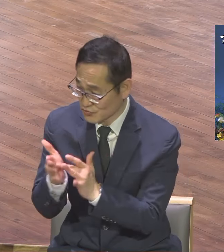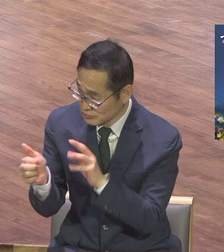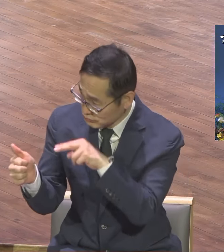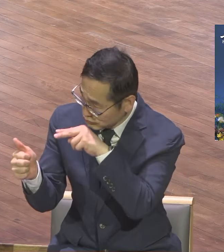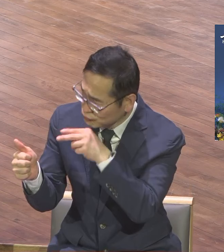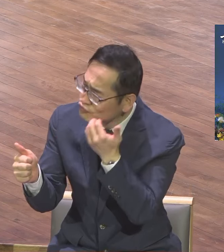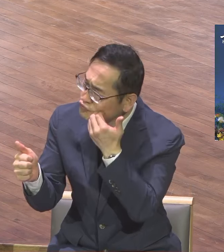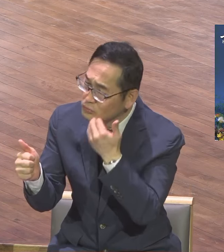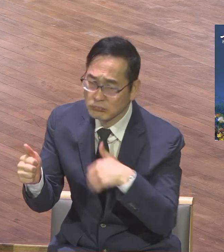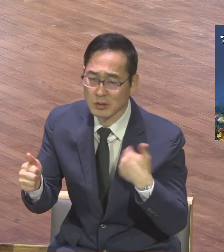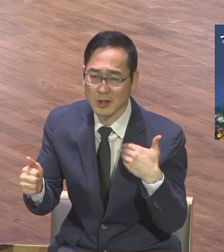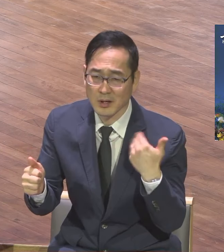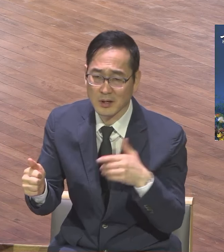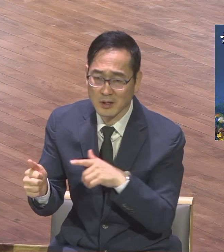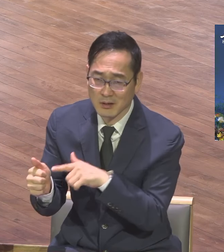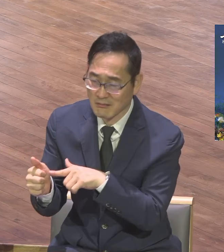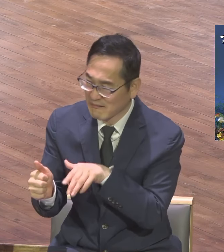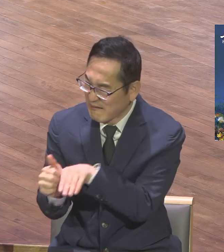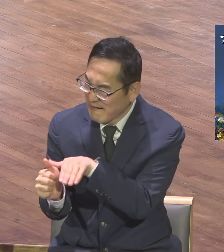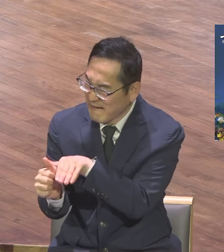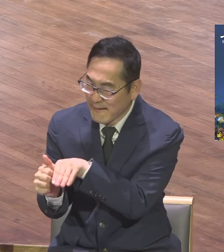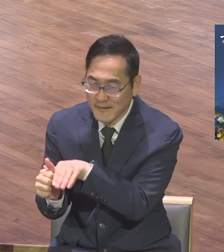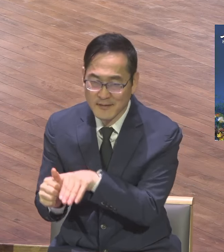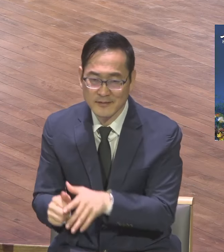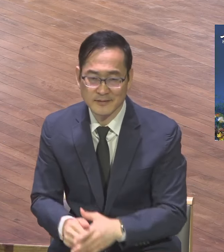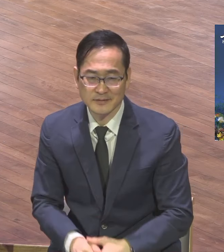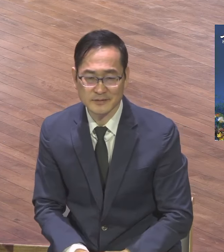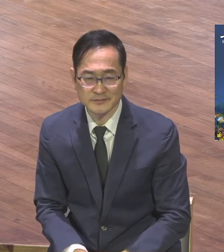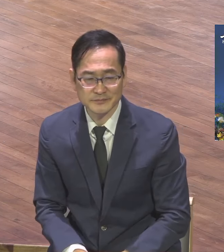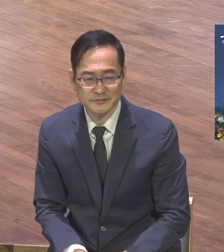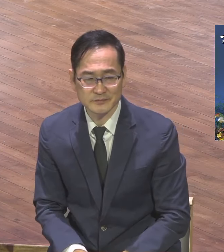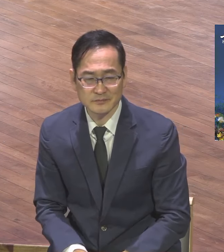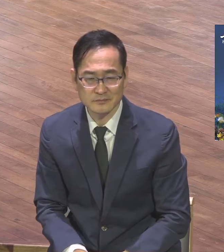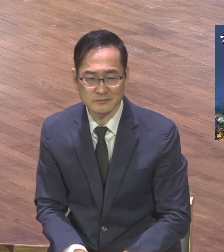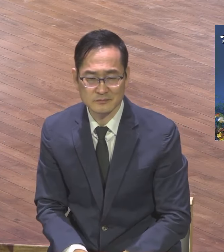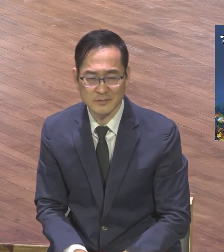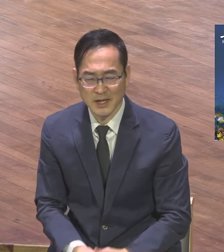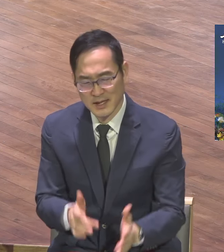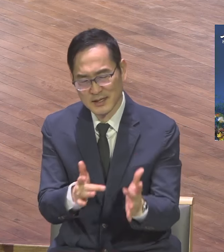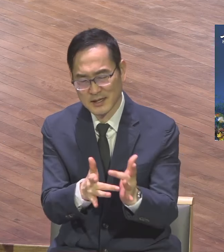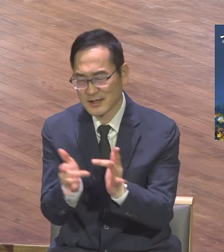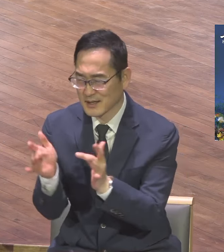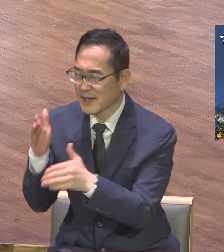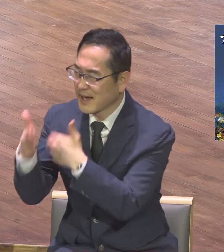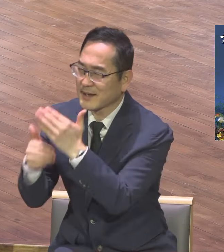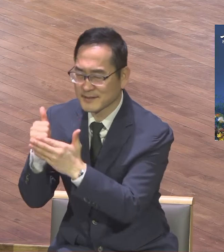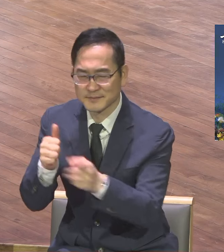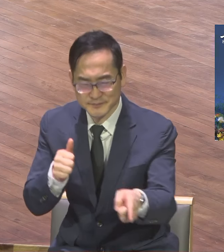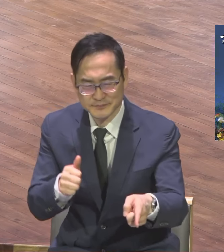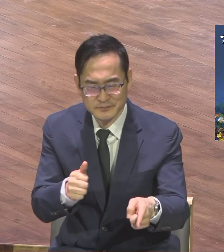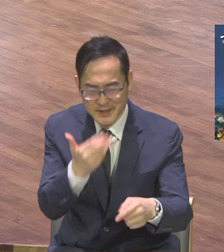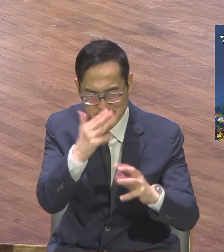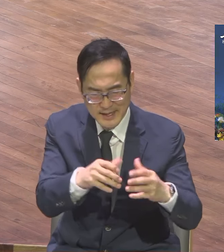축복을 모르고 문제와 사건만 생기면 원망하고 불평하고 막 그냥 막